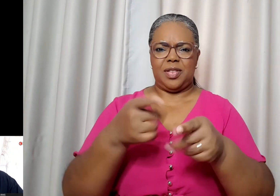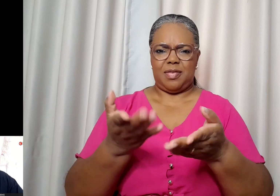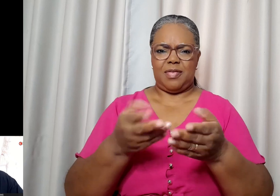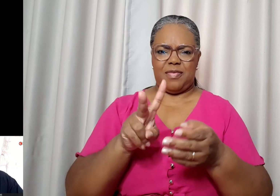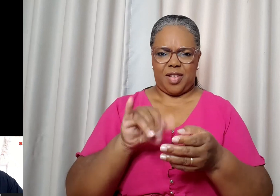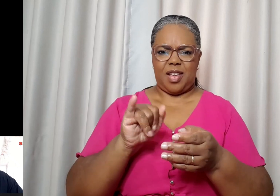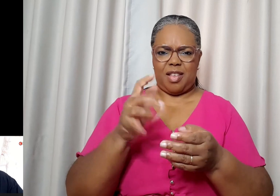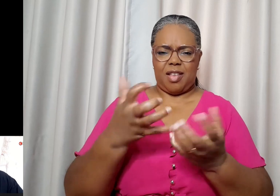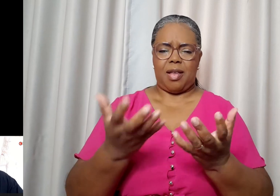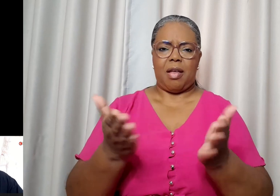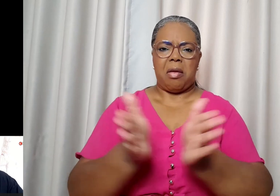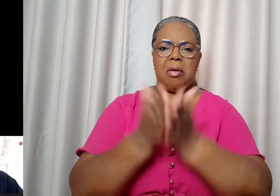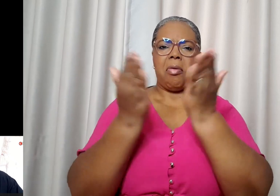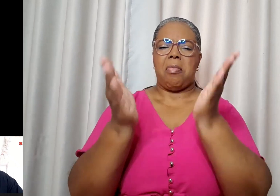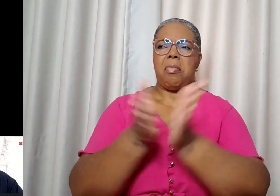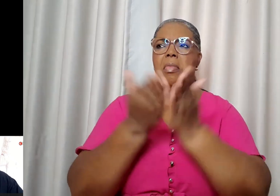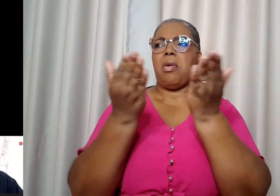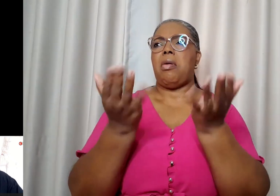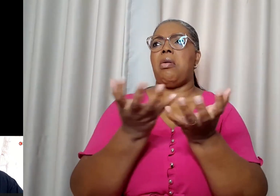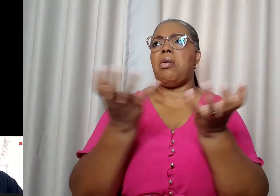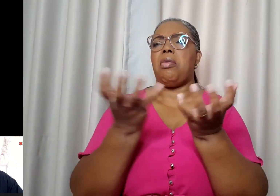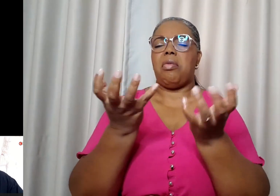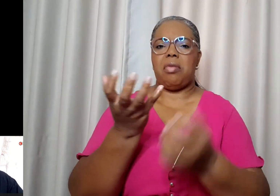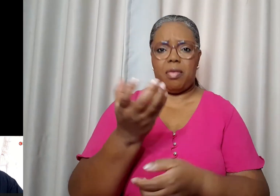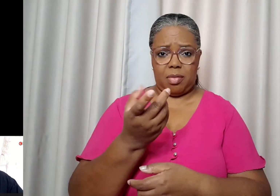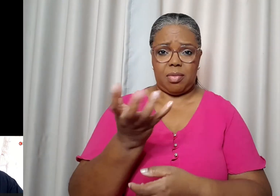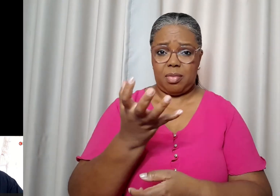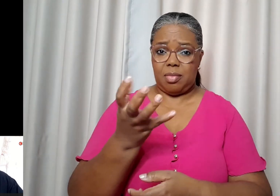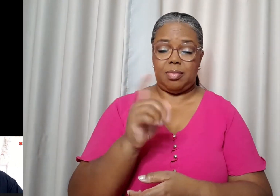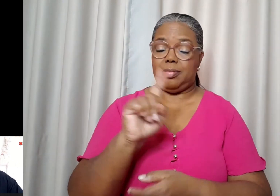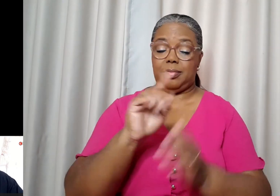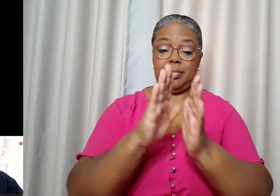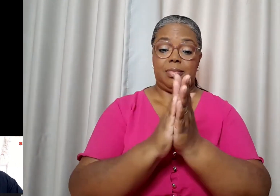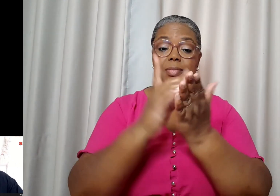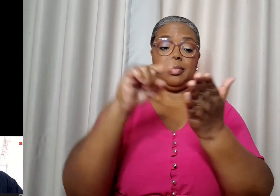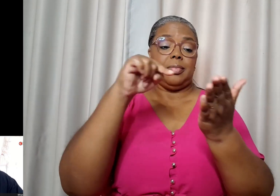A Bíblia não diz que você tem que ser pobre para servir ao Senhor.